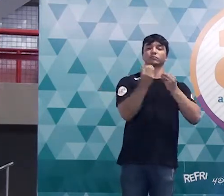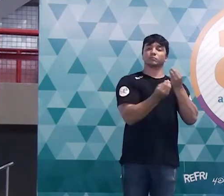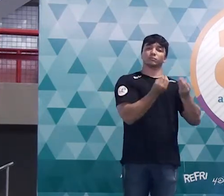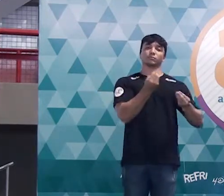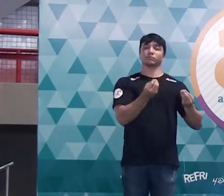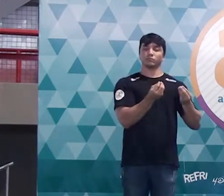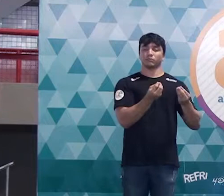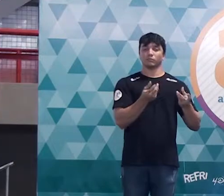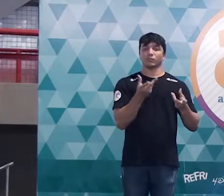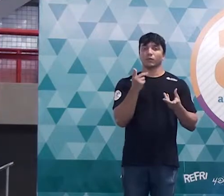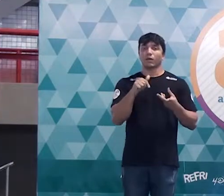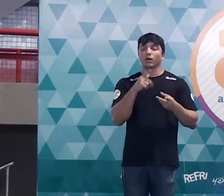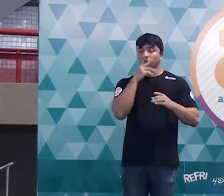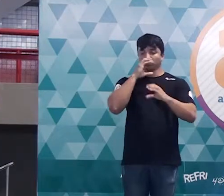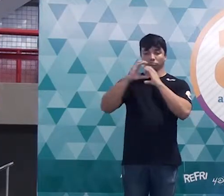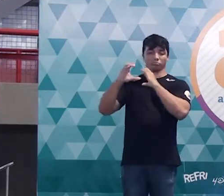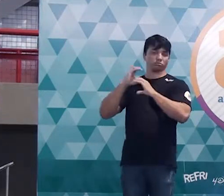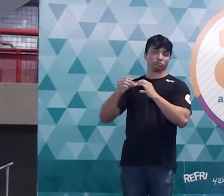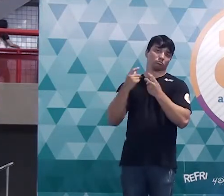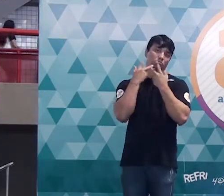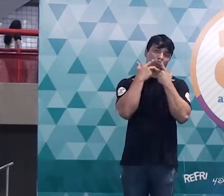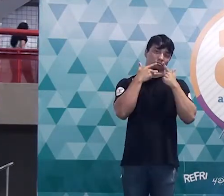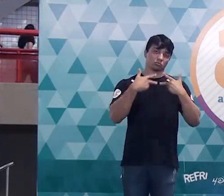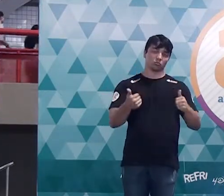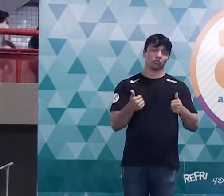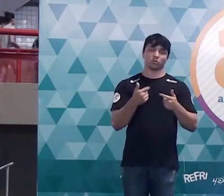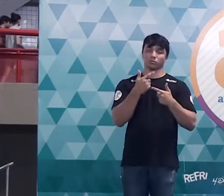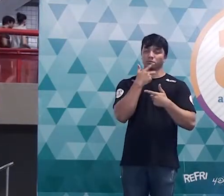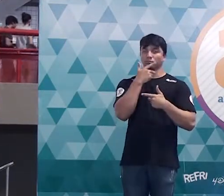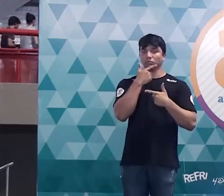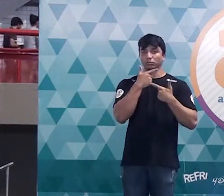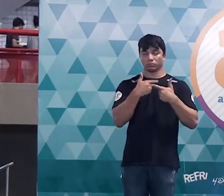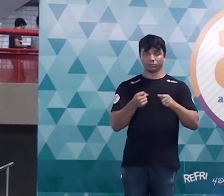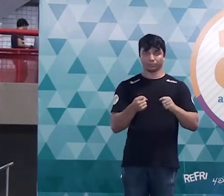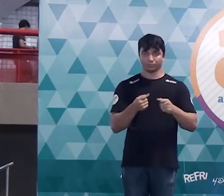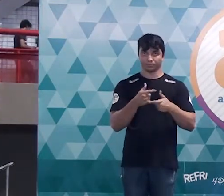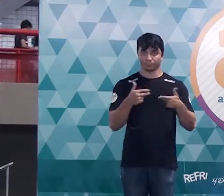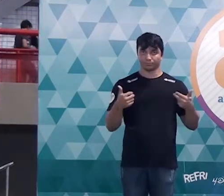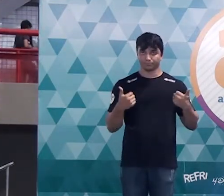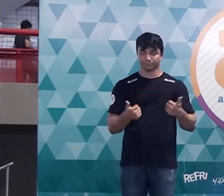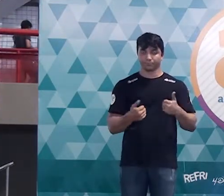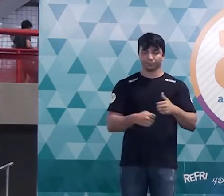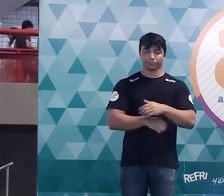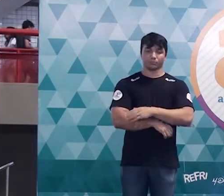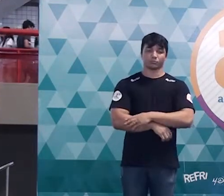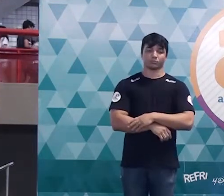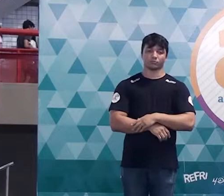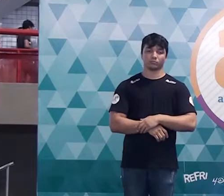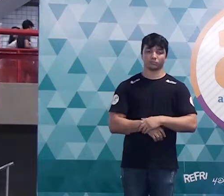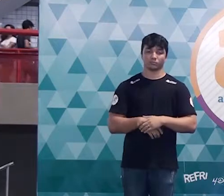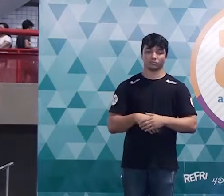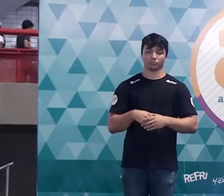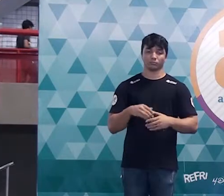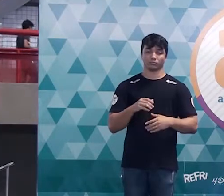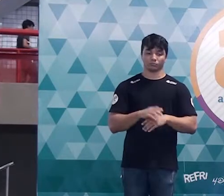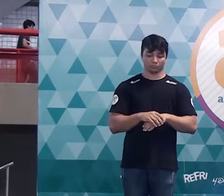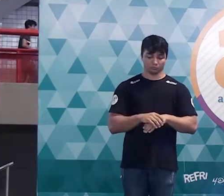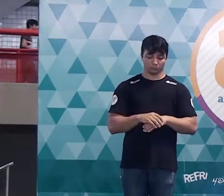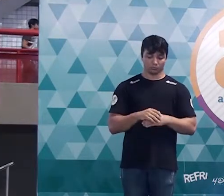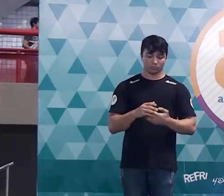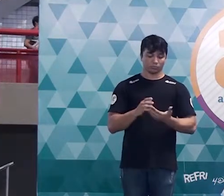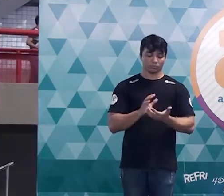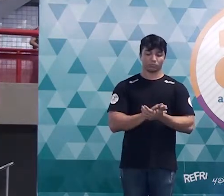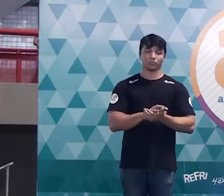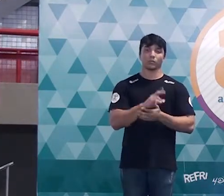é? Através da linguagem, através da comunicação. Bom, então aí nós temos inicialmente a